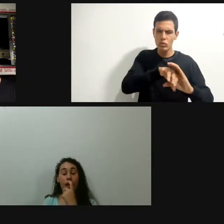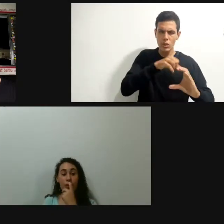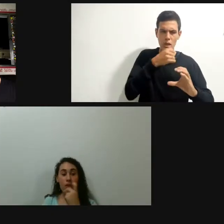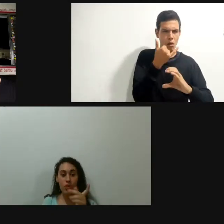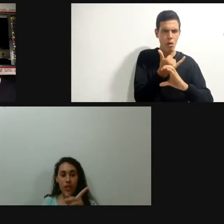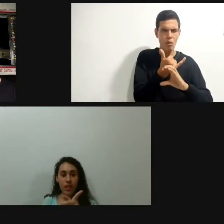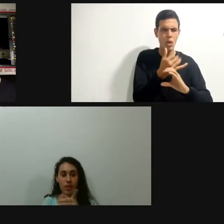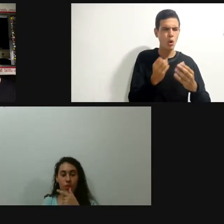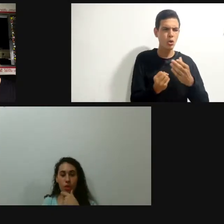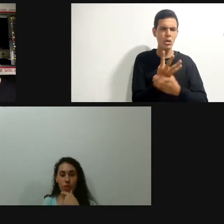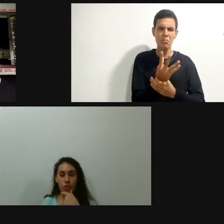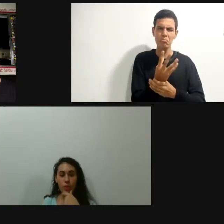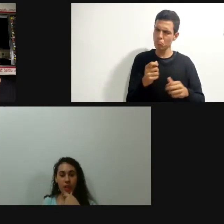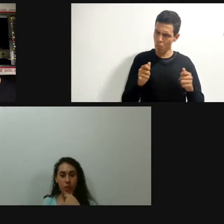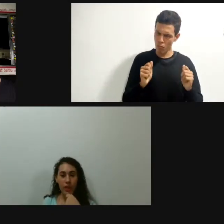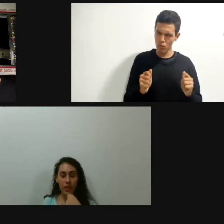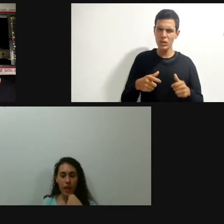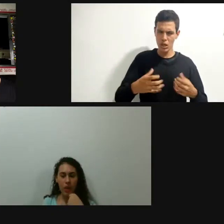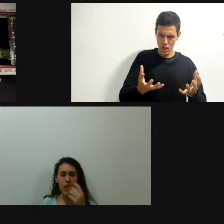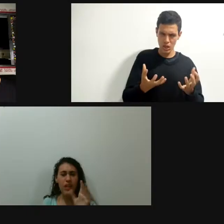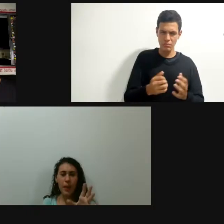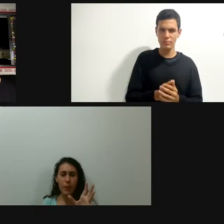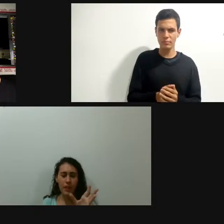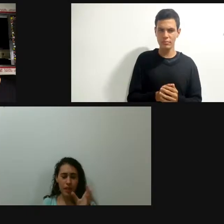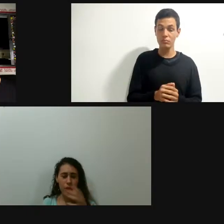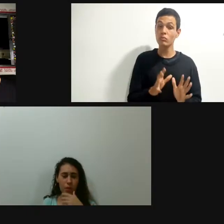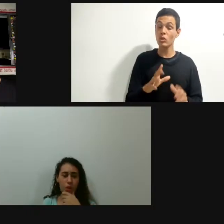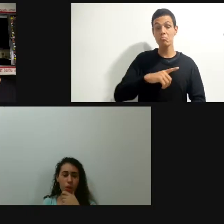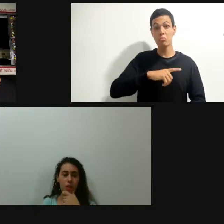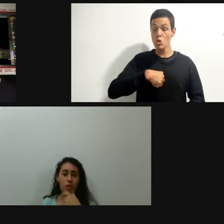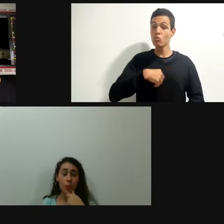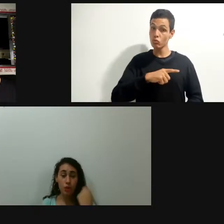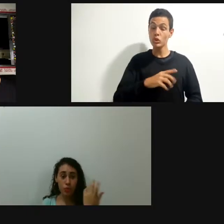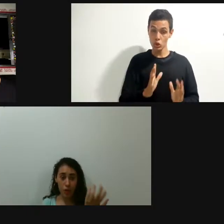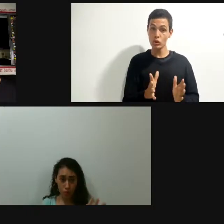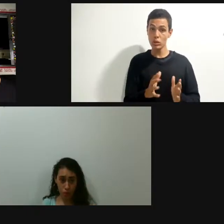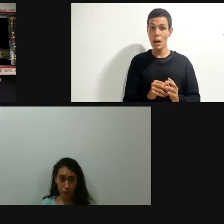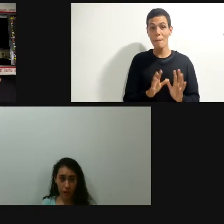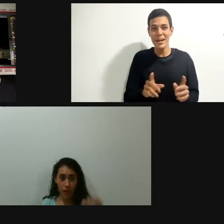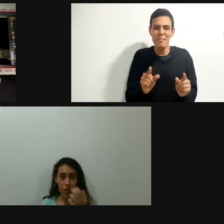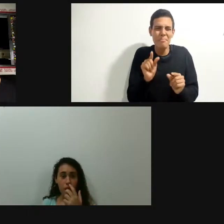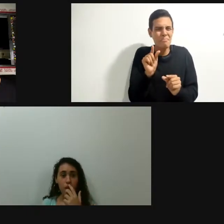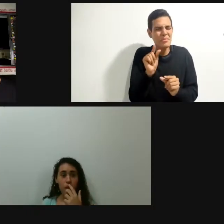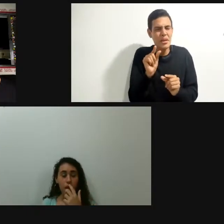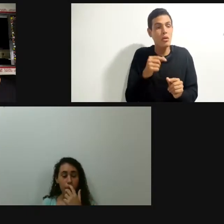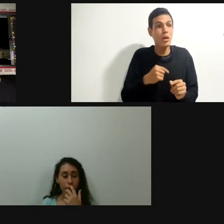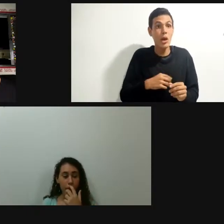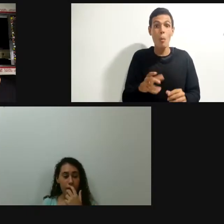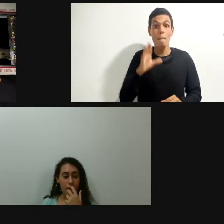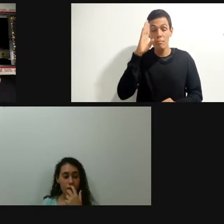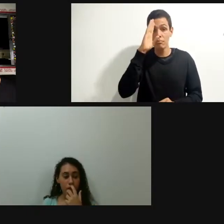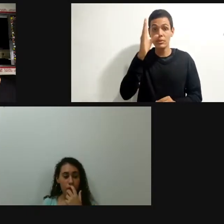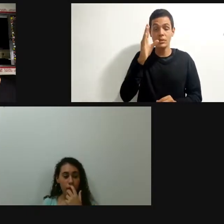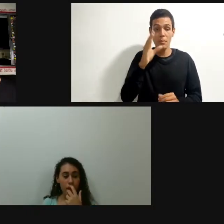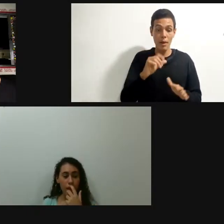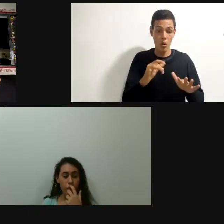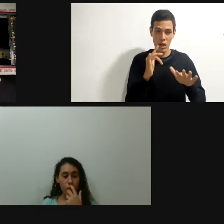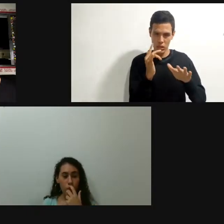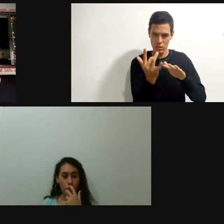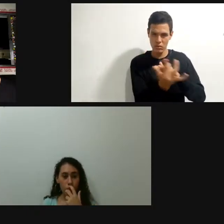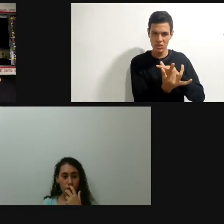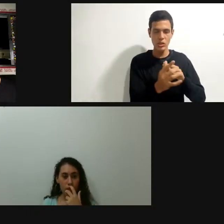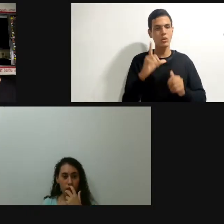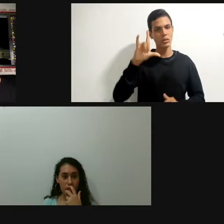No caso, eu já tenho no YouTube um canal. Ele tá pequeno por enquanto, eu posto mais no Instagram. Mas eu tenho um canal